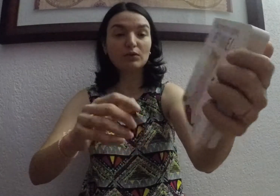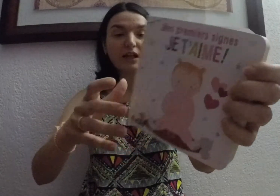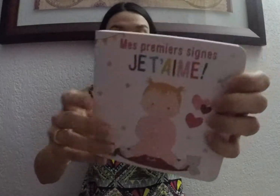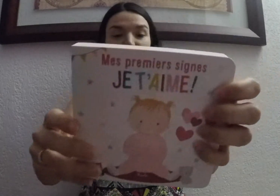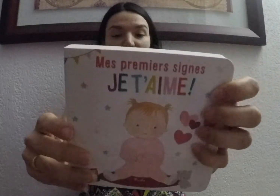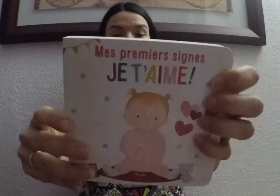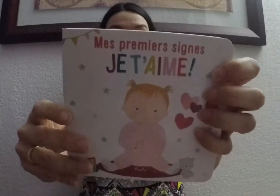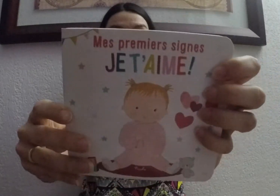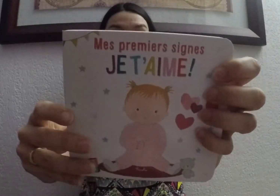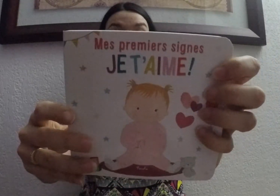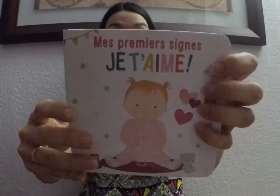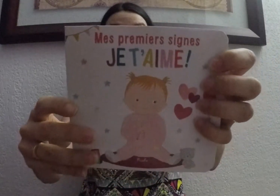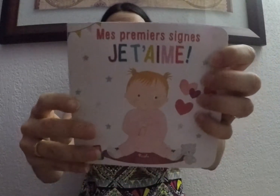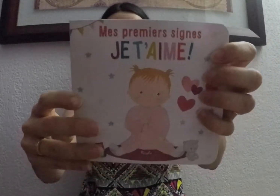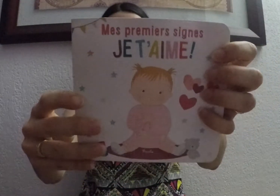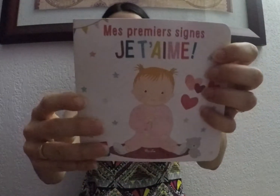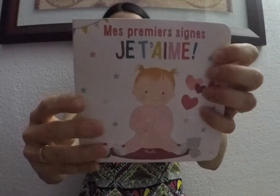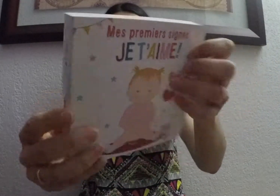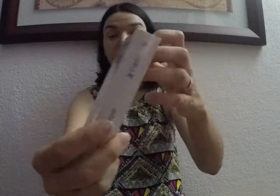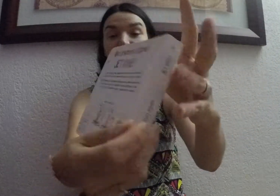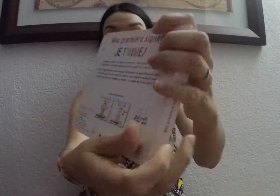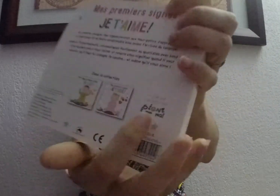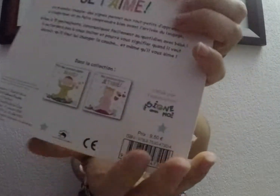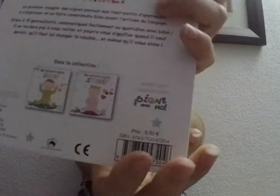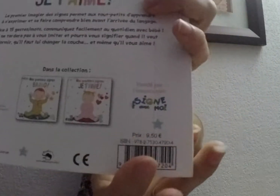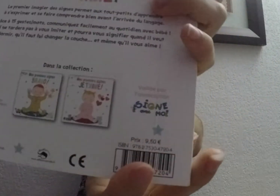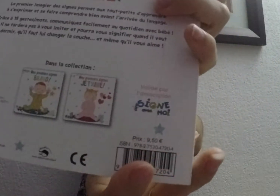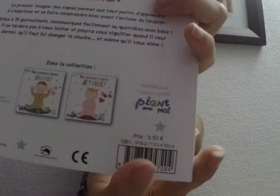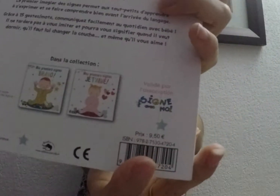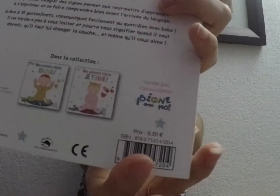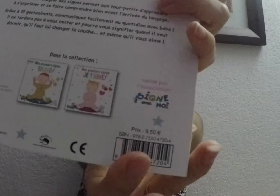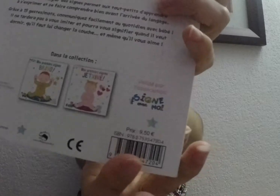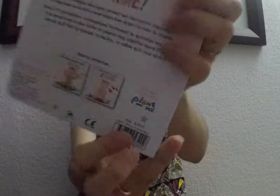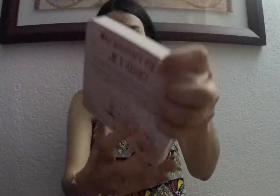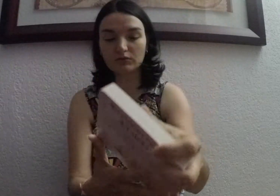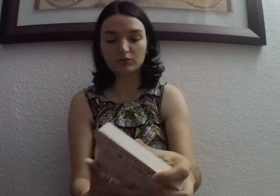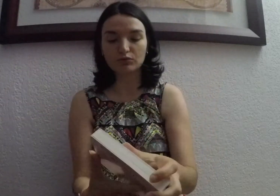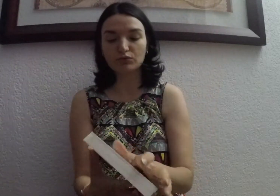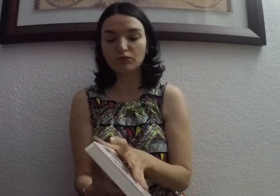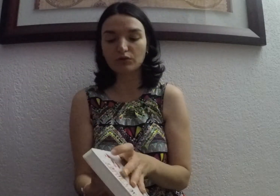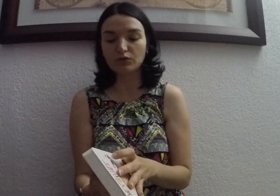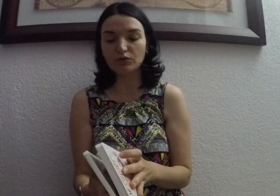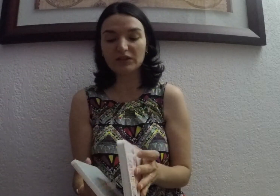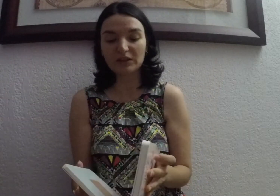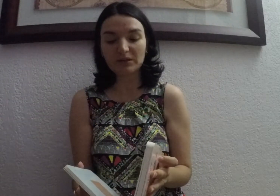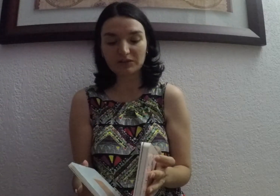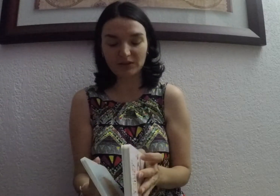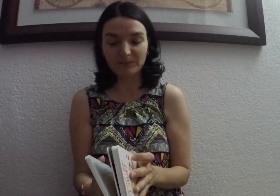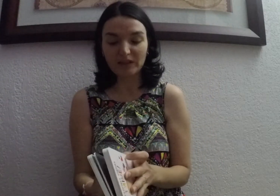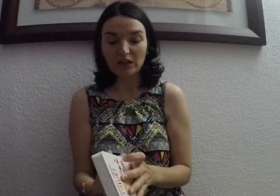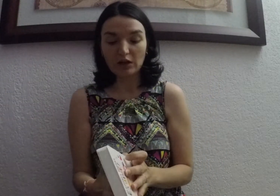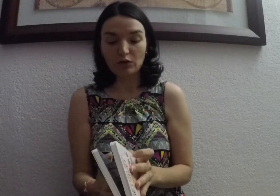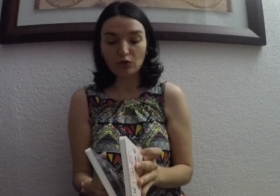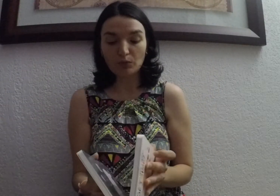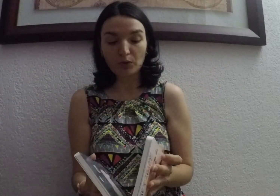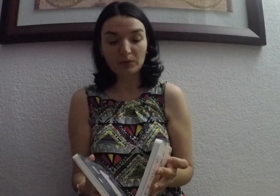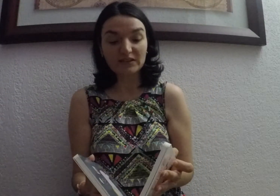Picolia. Et c'est validé par l'association Signe avec moi. Donc je trouve que le livre est bien fait. Le premier signe